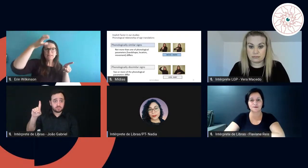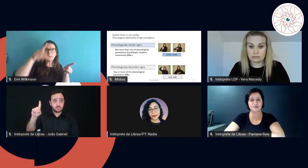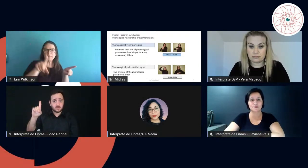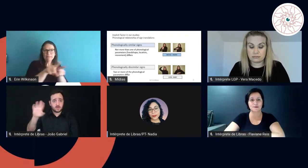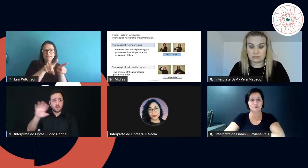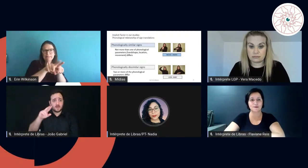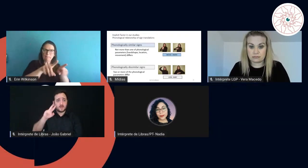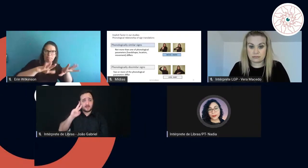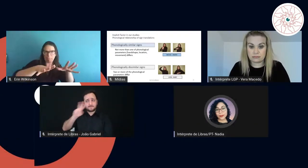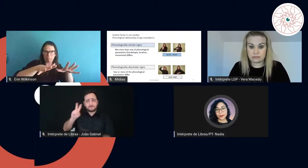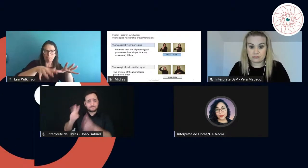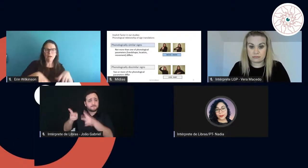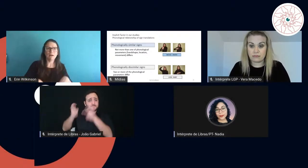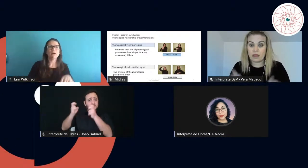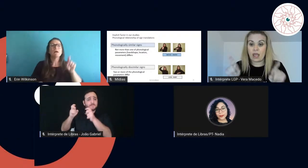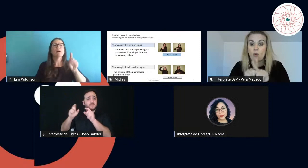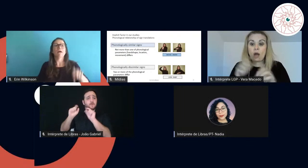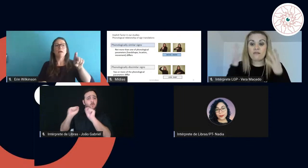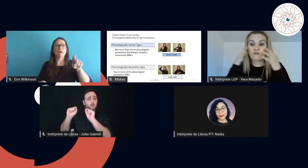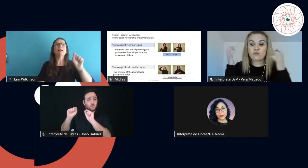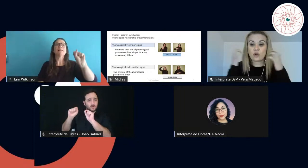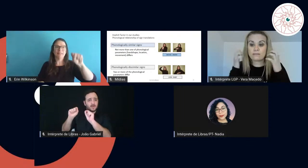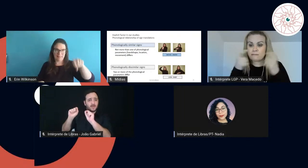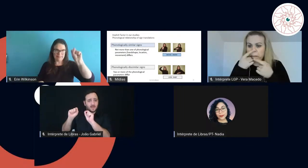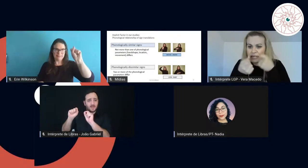passar que são fonologicamente